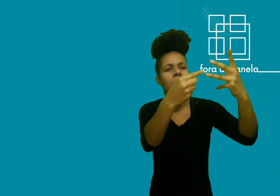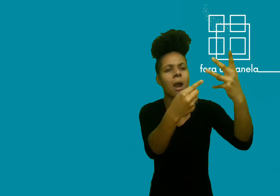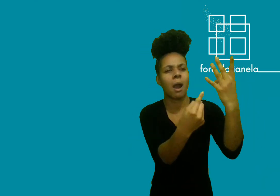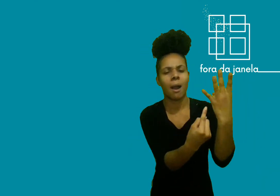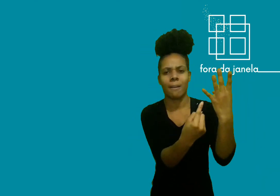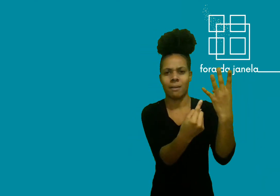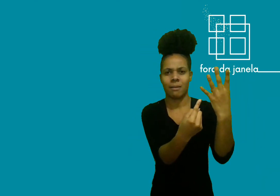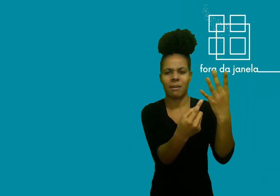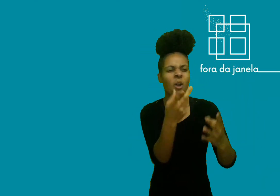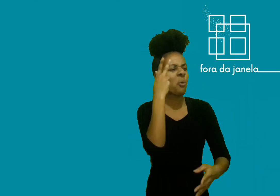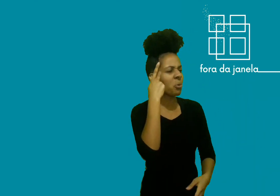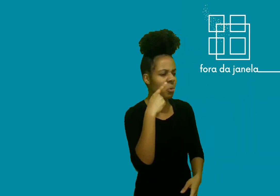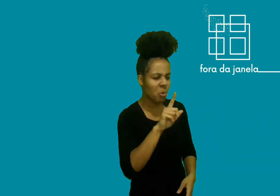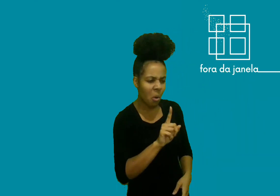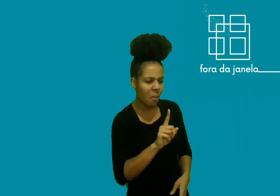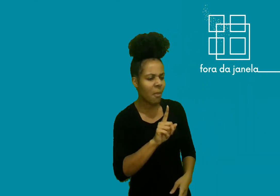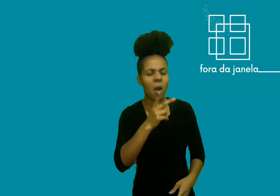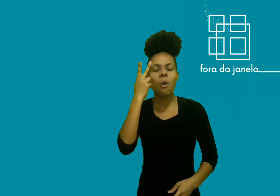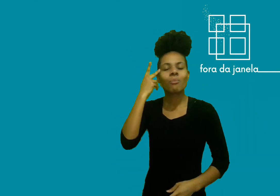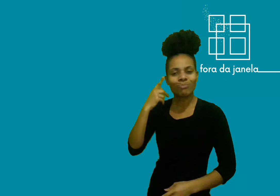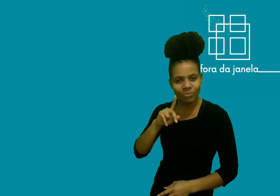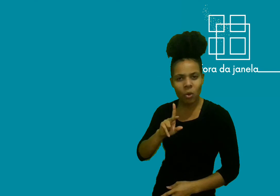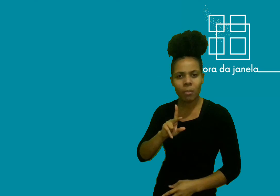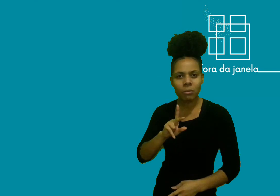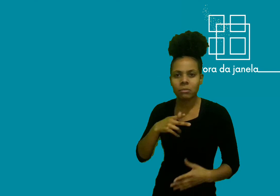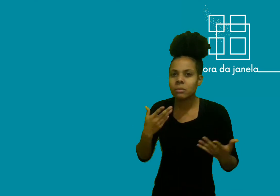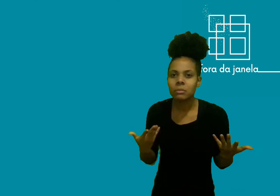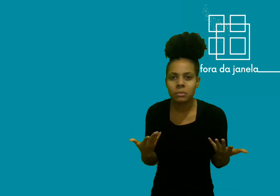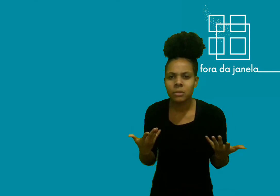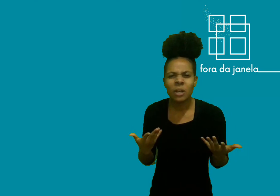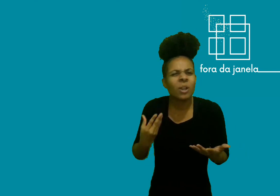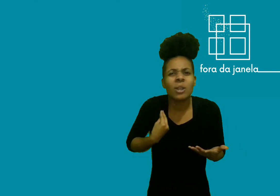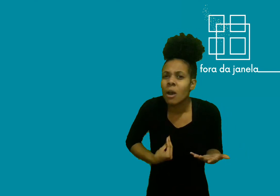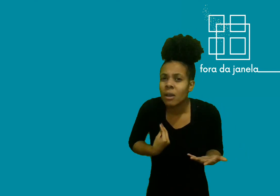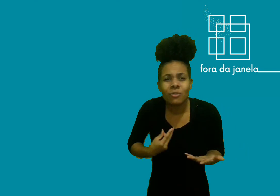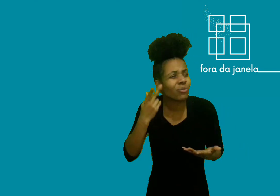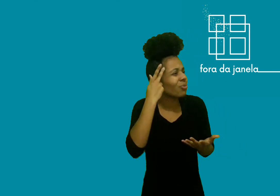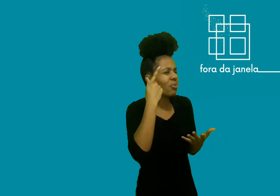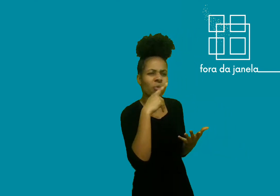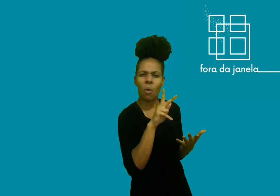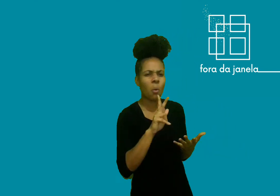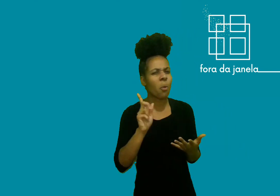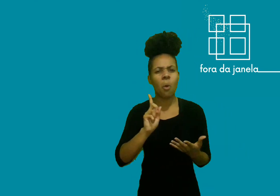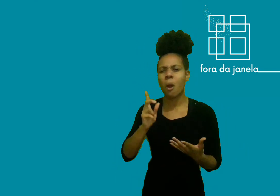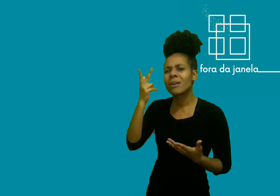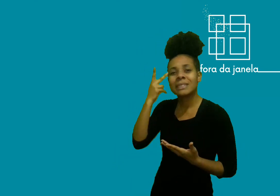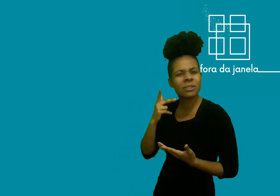diferente cai ali, a gente tem esse vício de cair ali logo na categoria do anormal, né? Que é o que eu falei, a gente enxerga